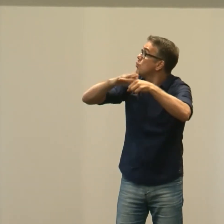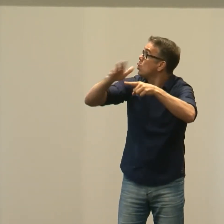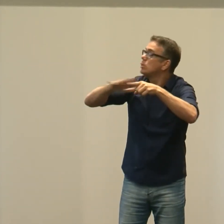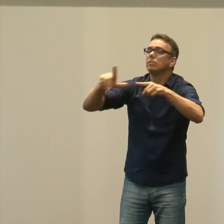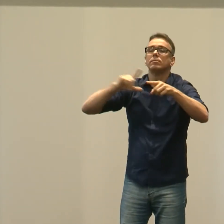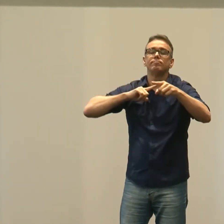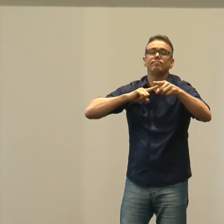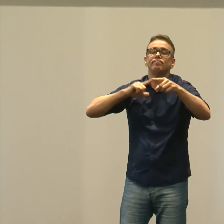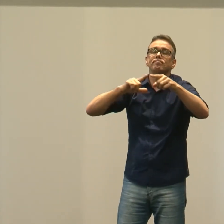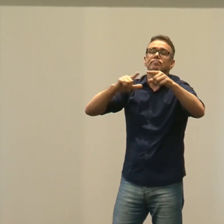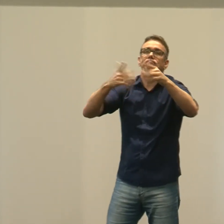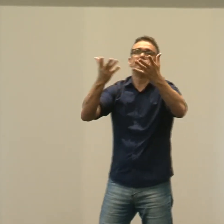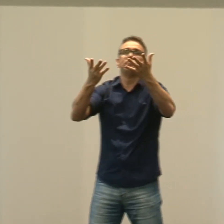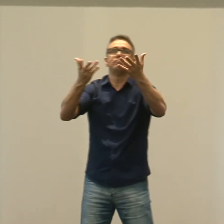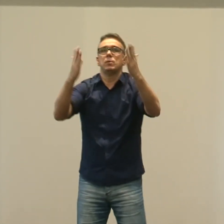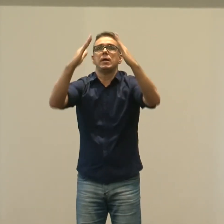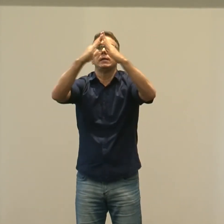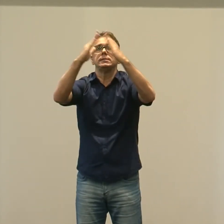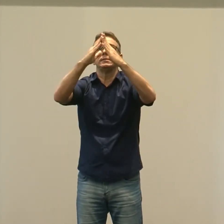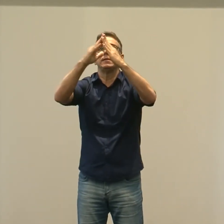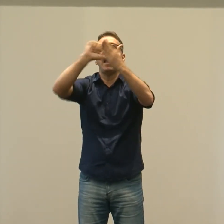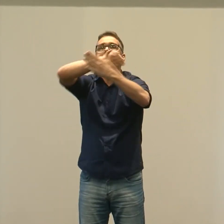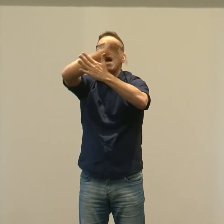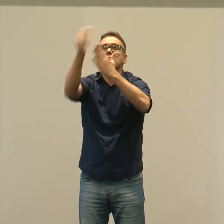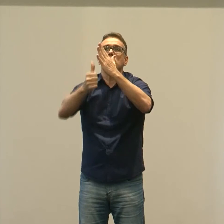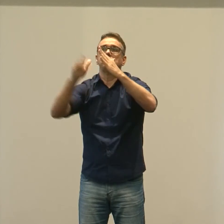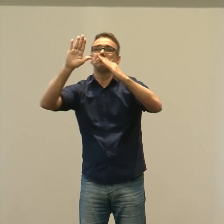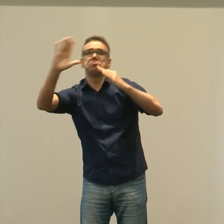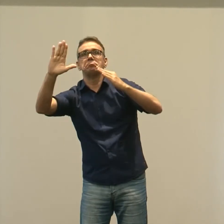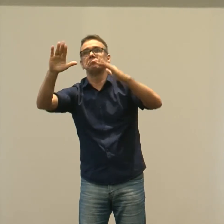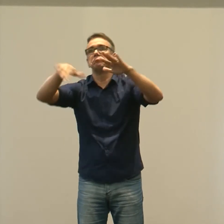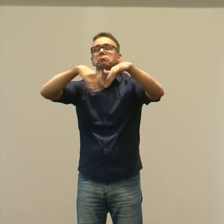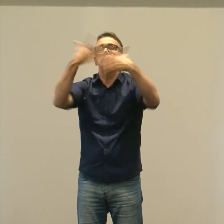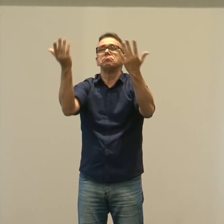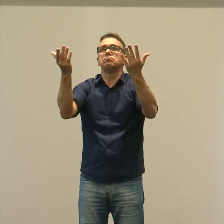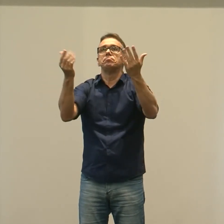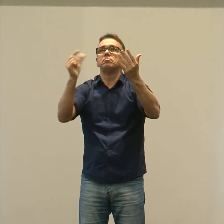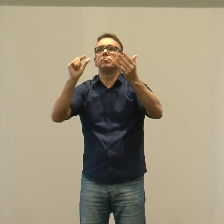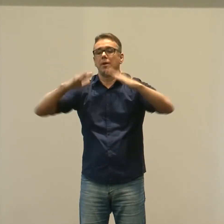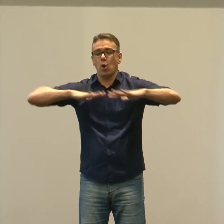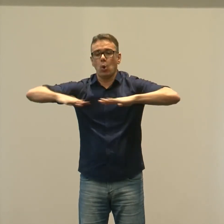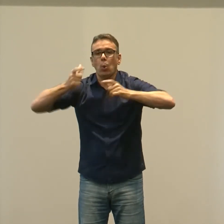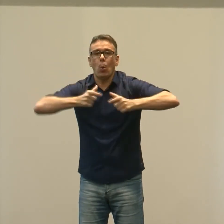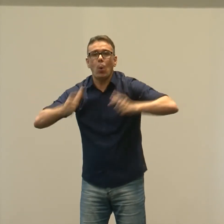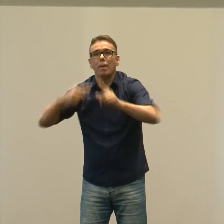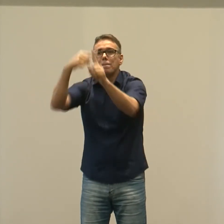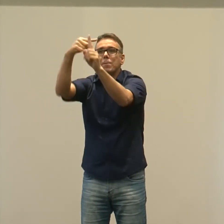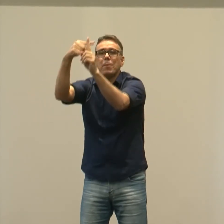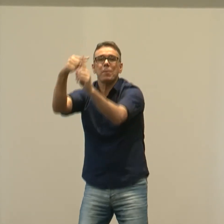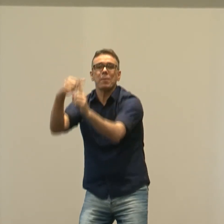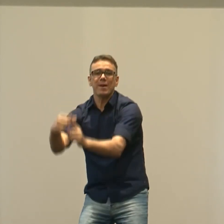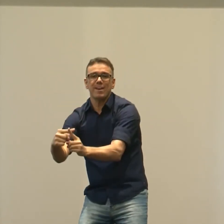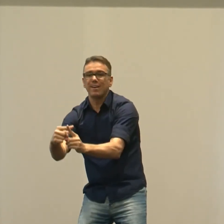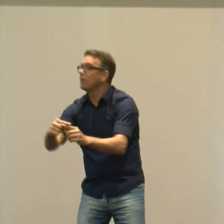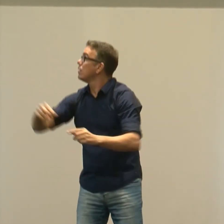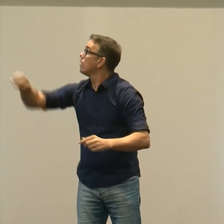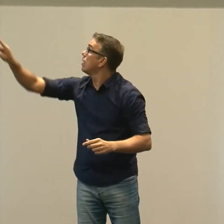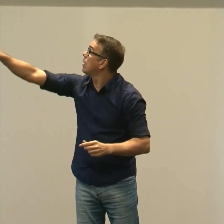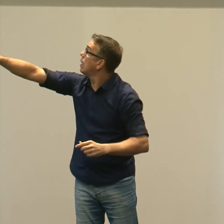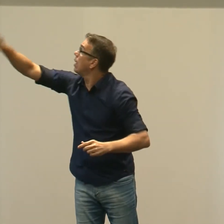mais. E também tem traços fonológicos, como esse sinal. Existe uma configuração de mão essa, o movimento esse. Esses